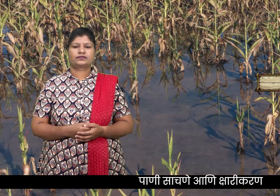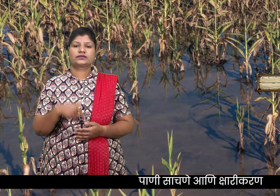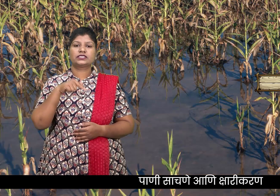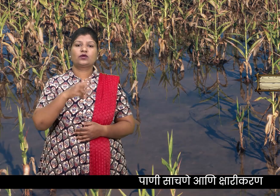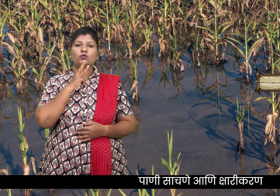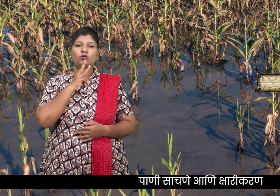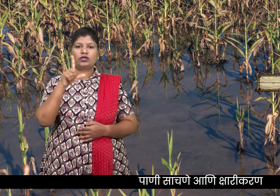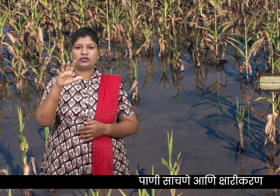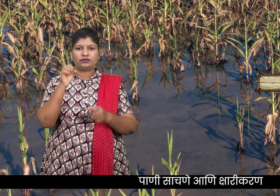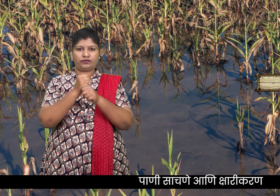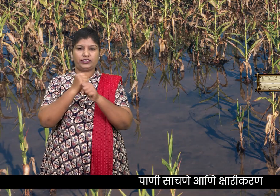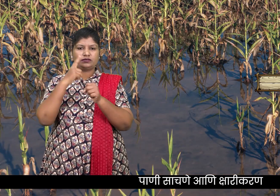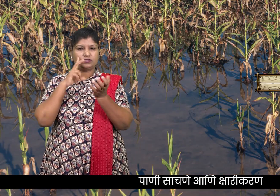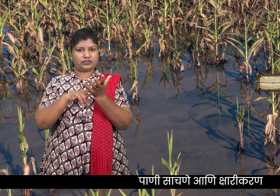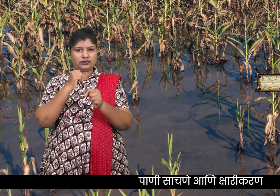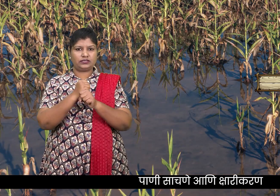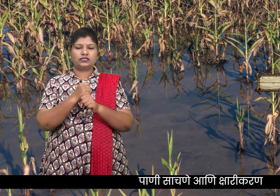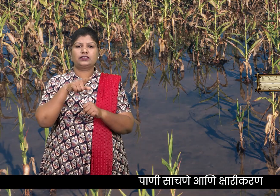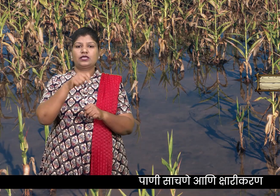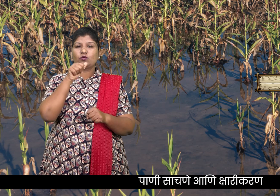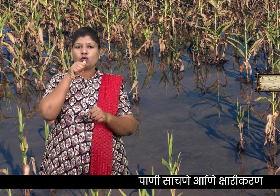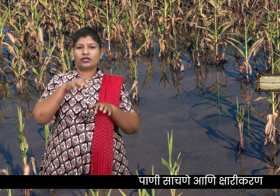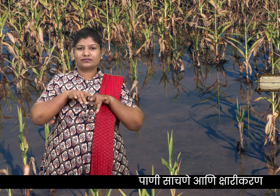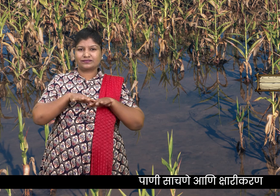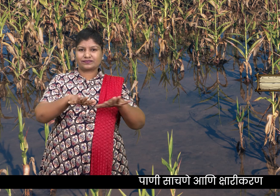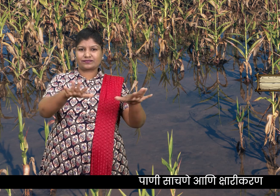पाणी साचणे आणि क्षारीकरण